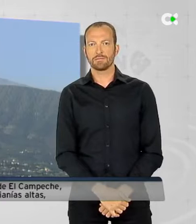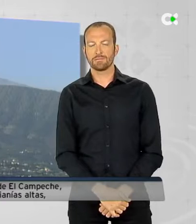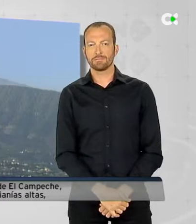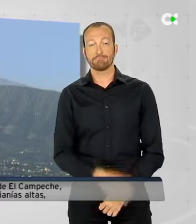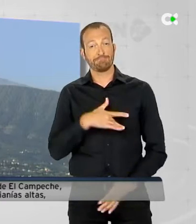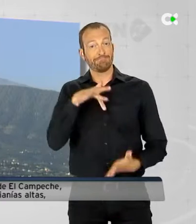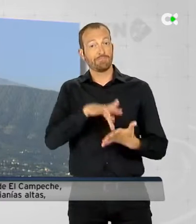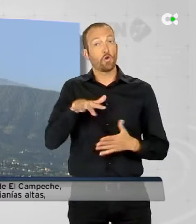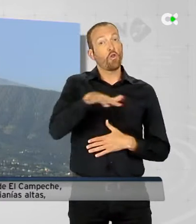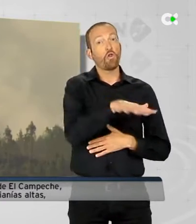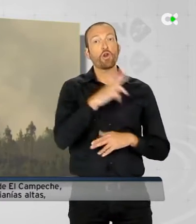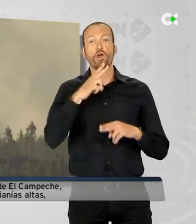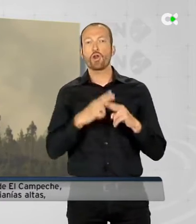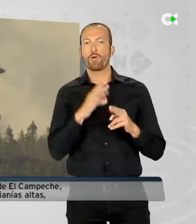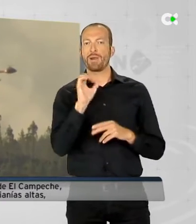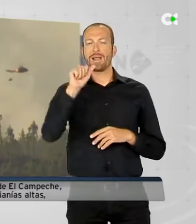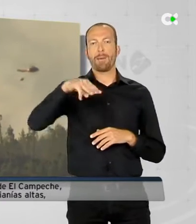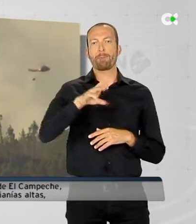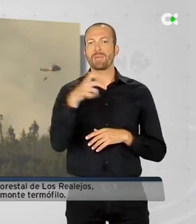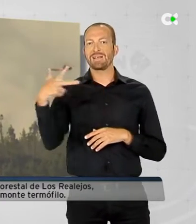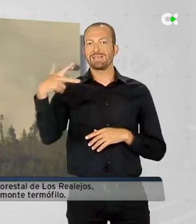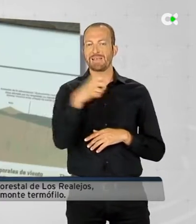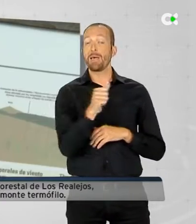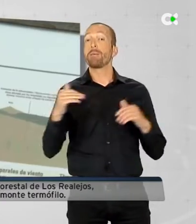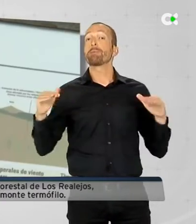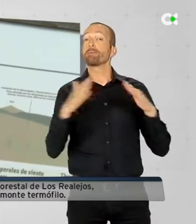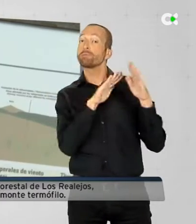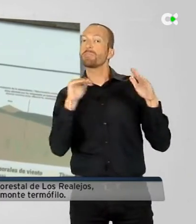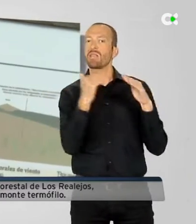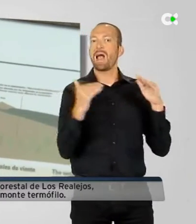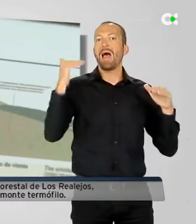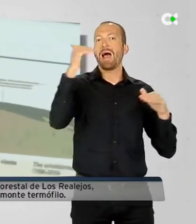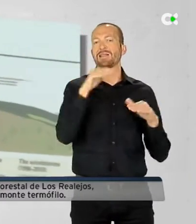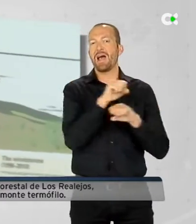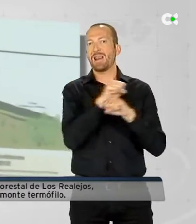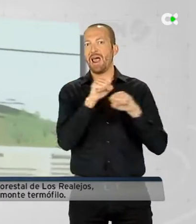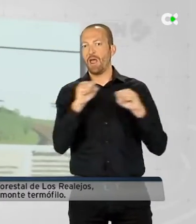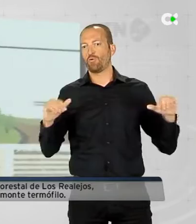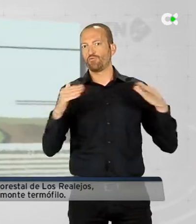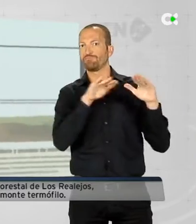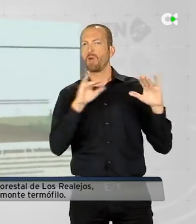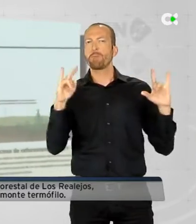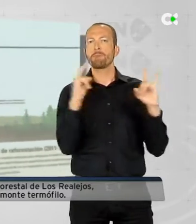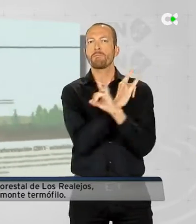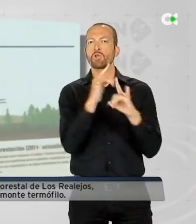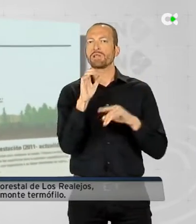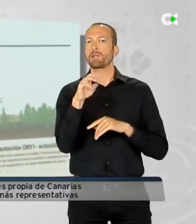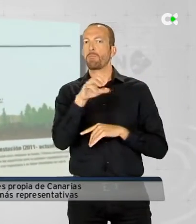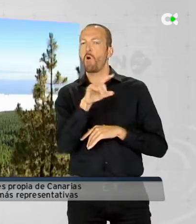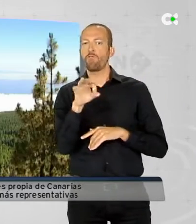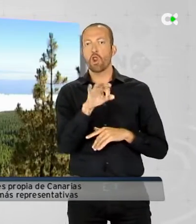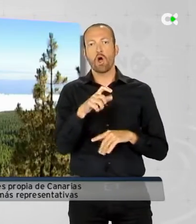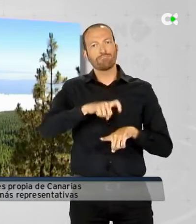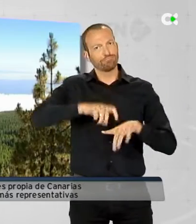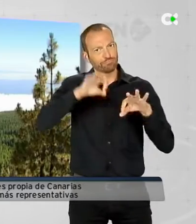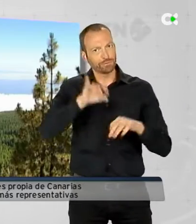Es la zona del Campeche, en medianías altas, justo en la corona forestal de Los Realejos, una zona de monte termófilo. Esta formación es